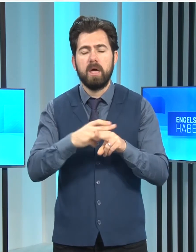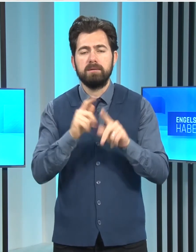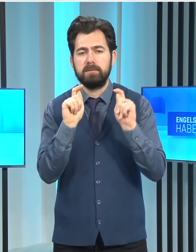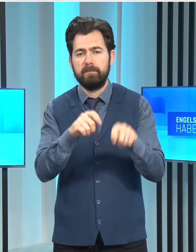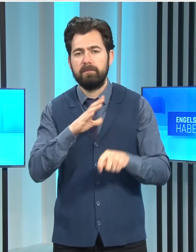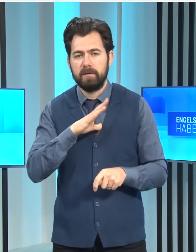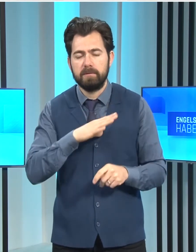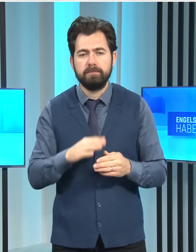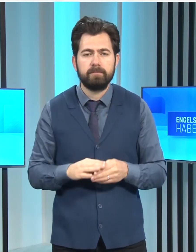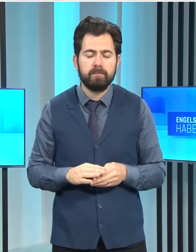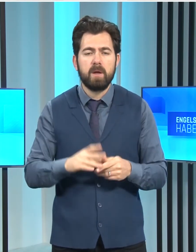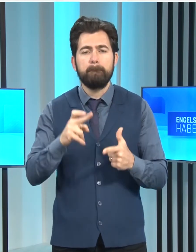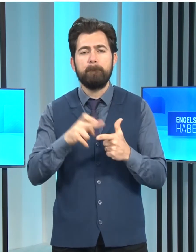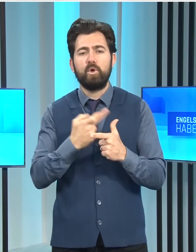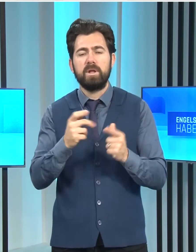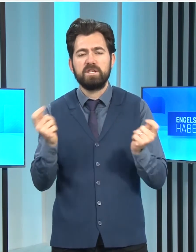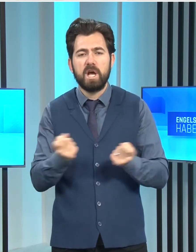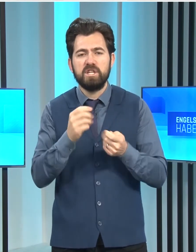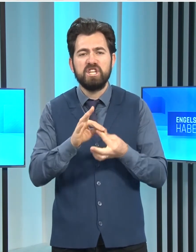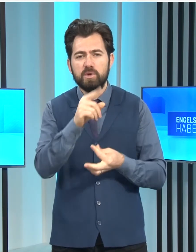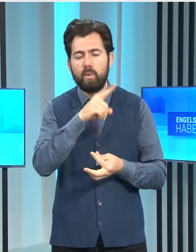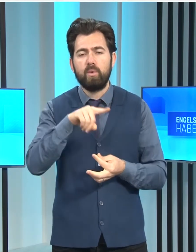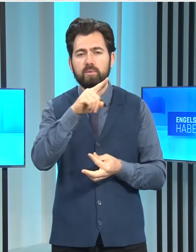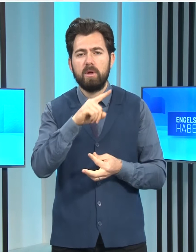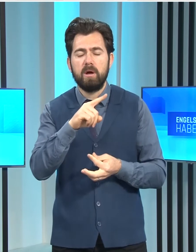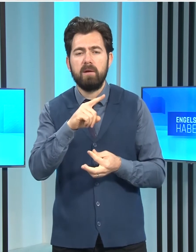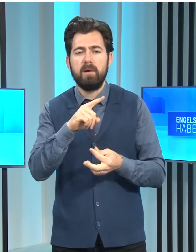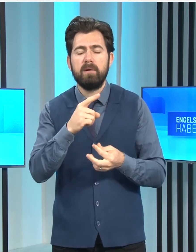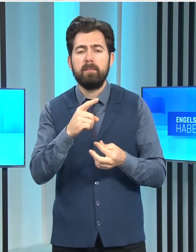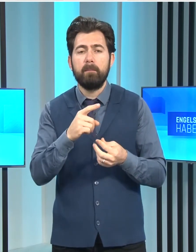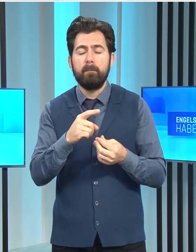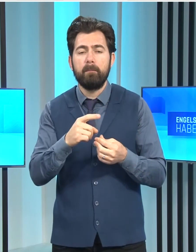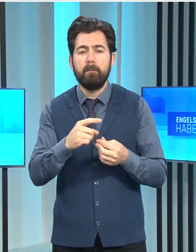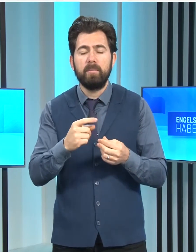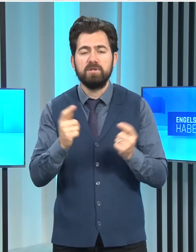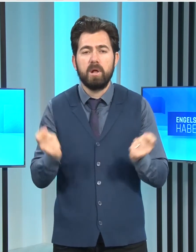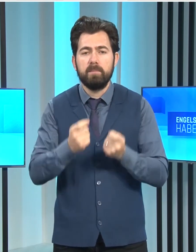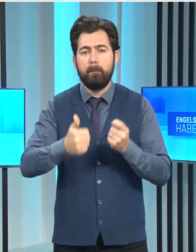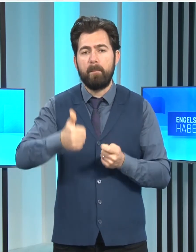Proje yetkilileri Çalışma ve Sosyal Güvenlik Bakanı Hasan Taçoğlu'yu da ziyaret ederek